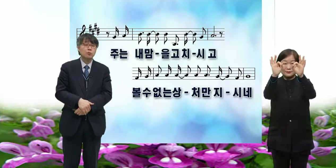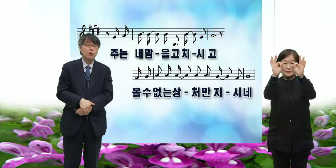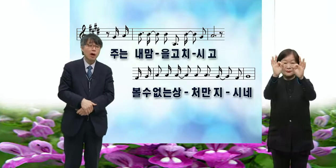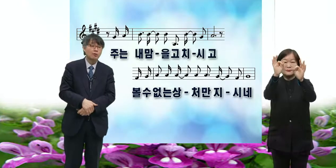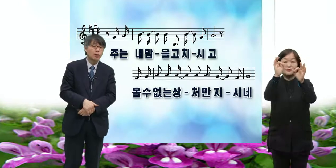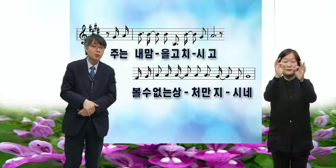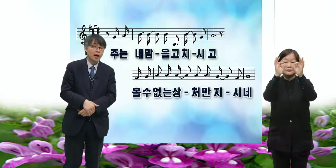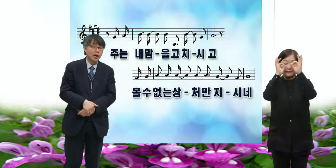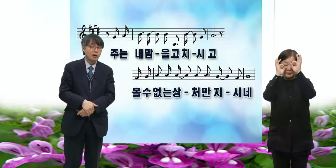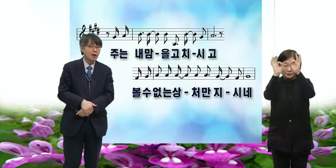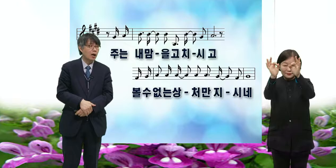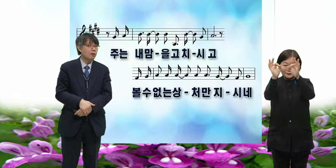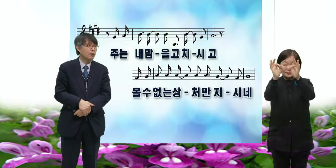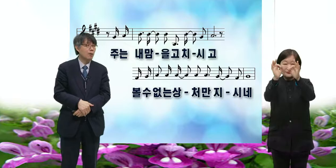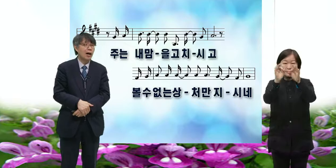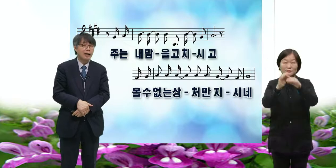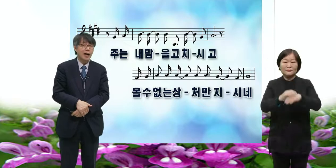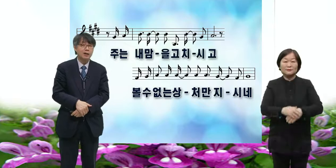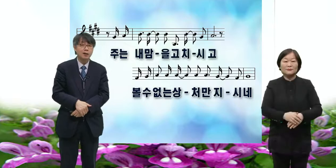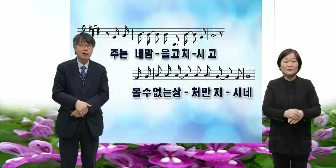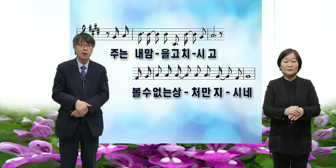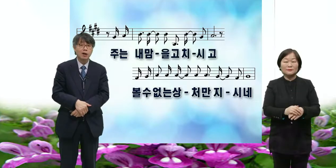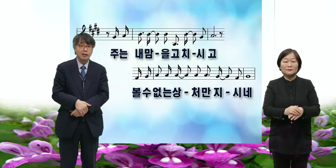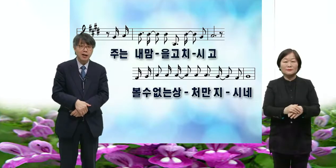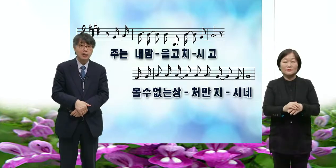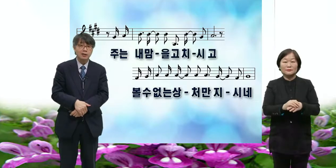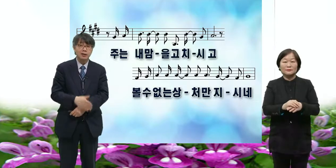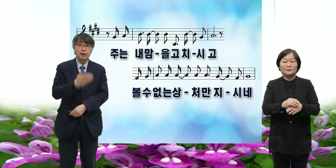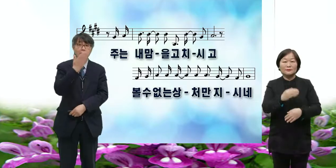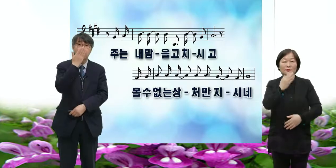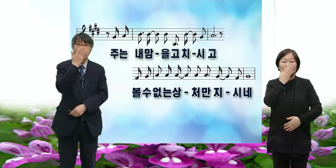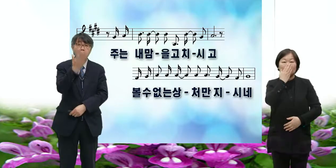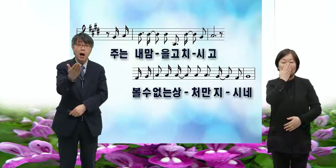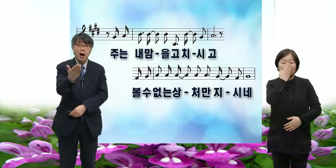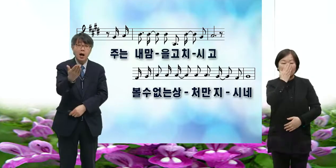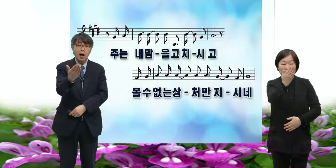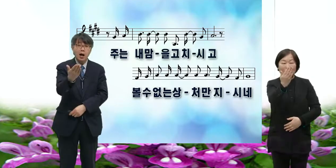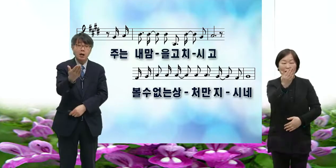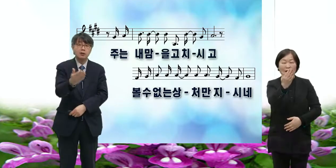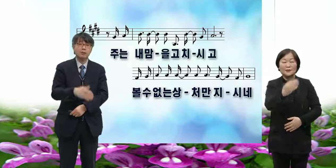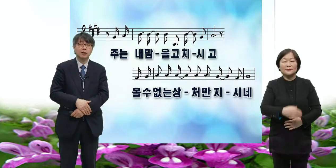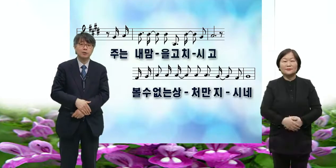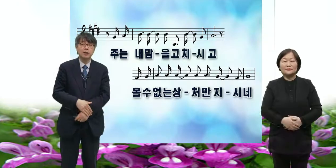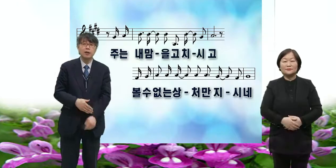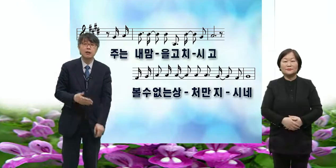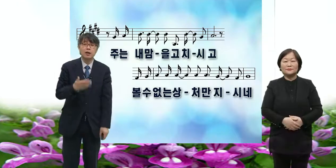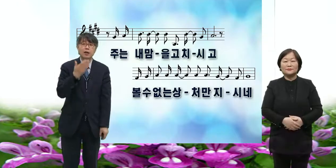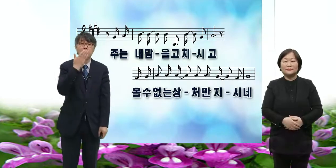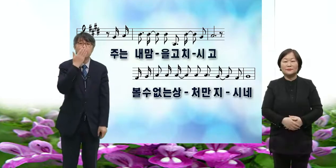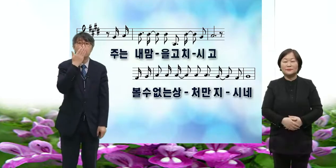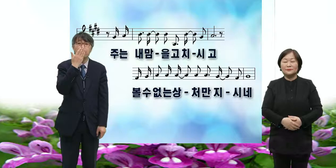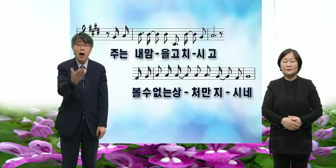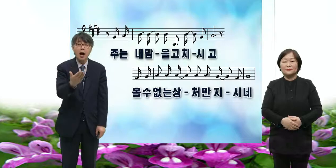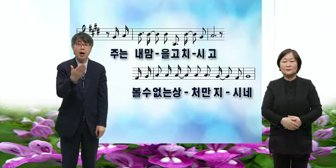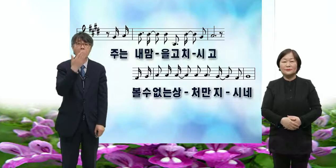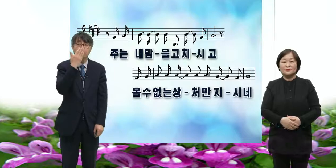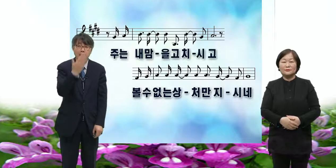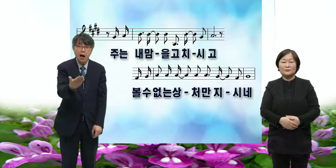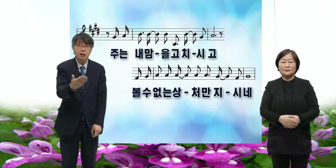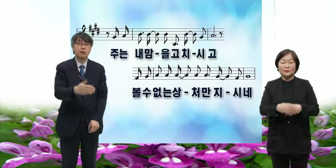뭐뭐 할 수 없다, 뭐뭐 하다 이렇게 가능하다 이렇게 때 이런 겁니다. 이게 이런